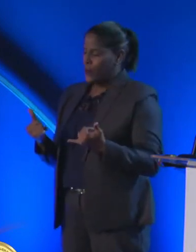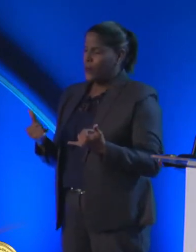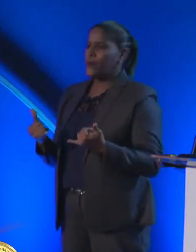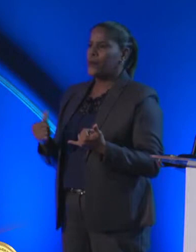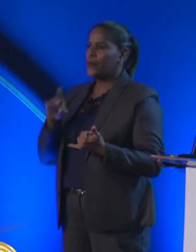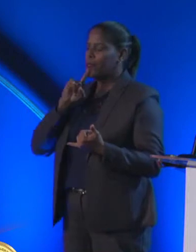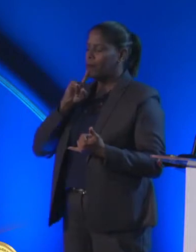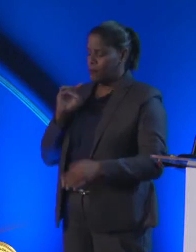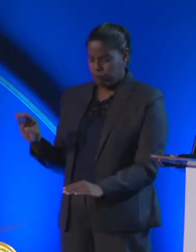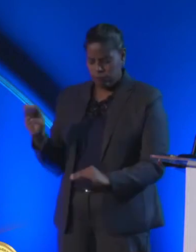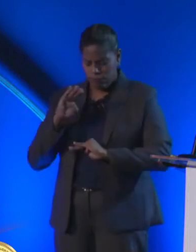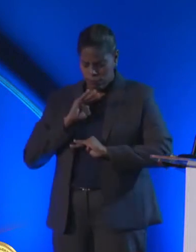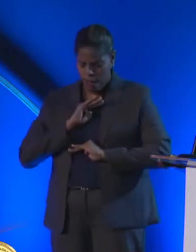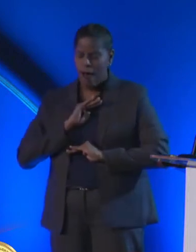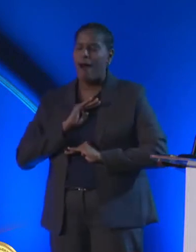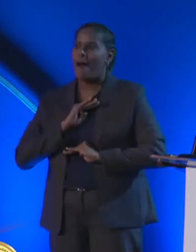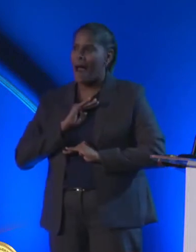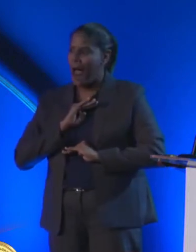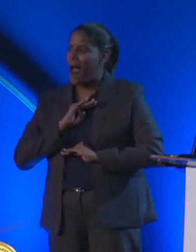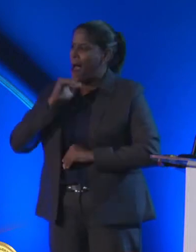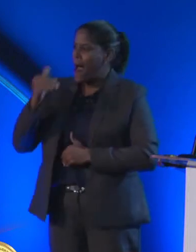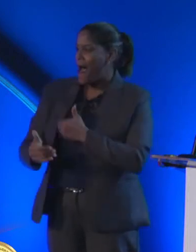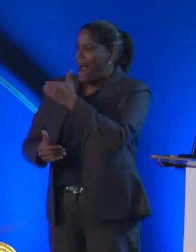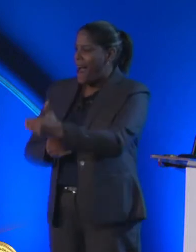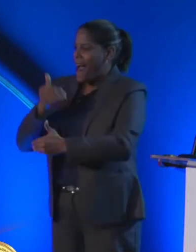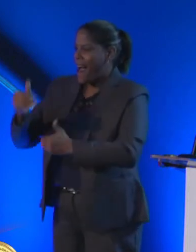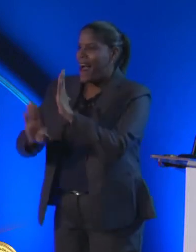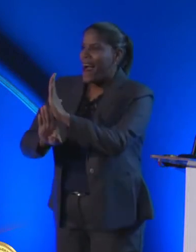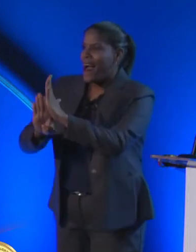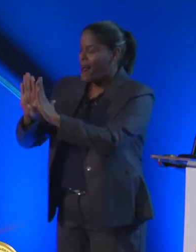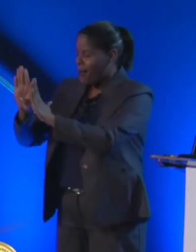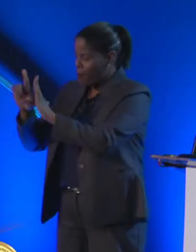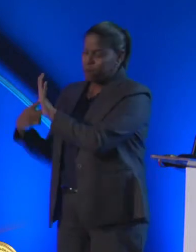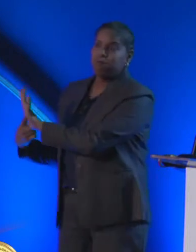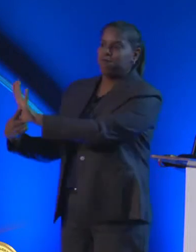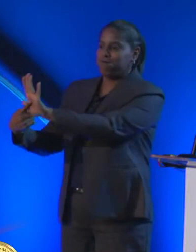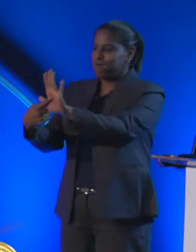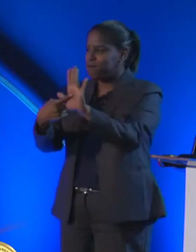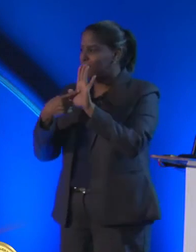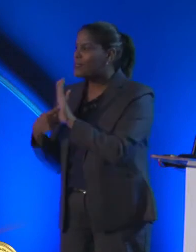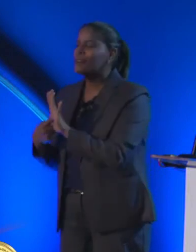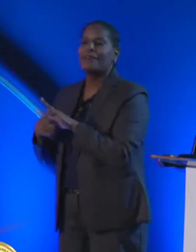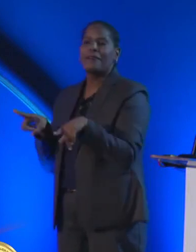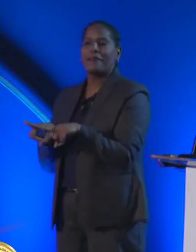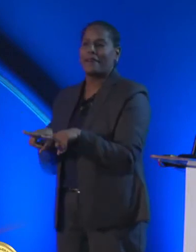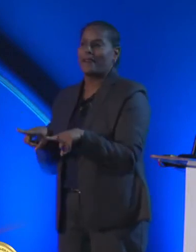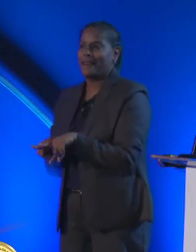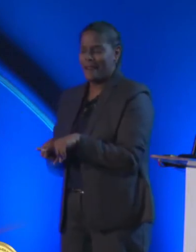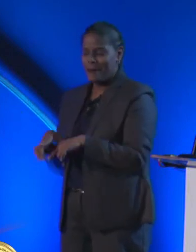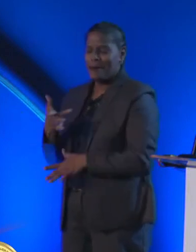la satisfacción por los grandes avances que podemos mostrar a la vez que